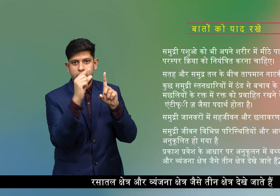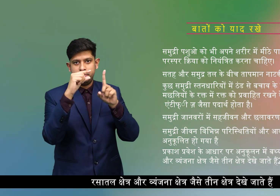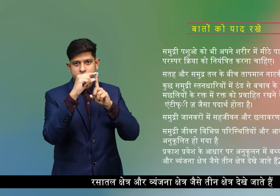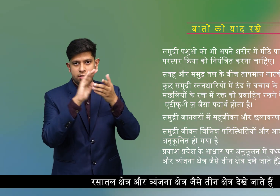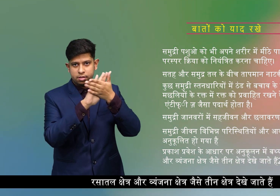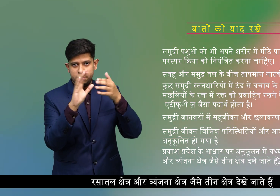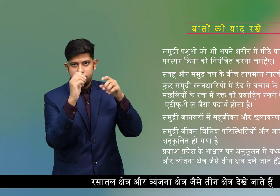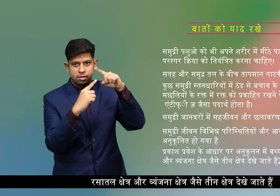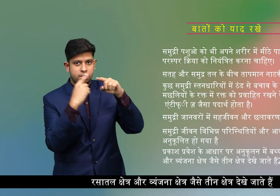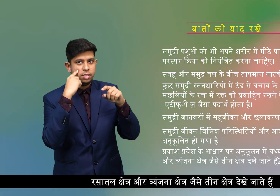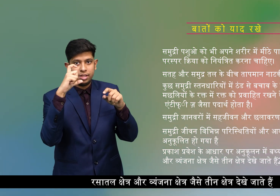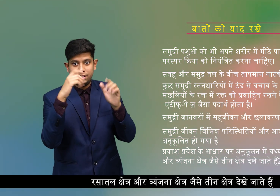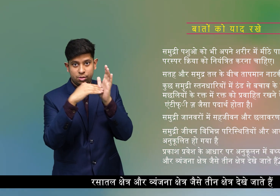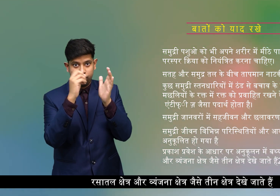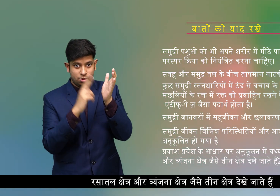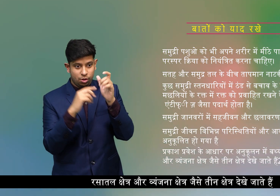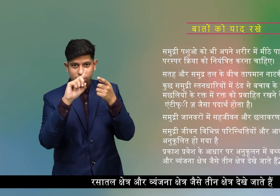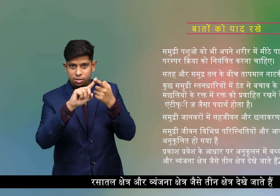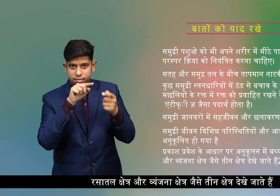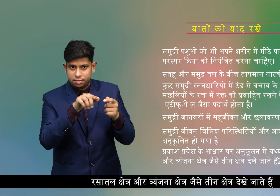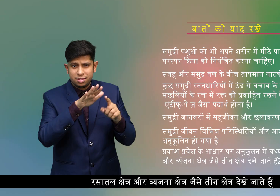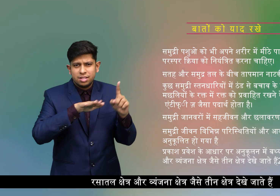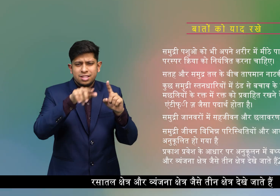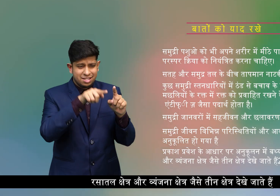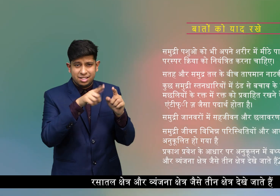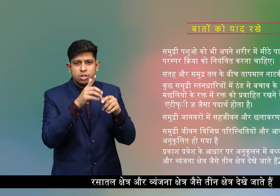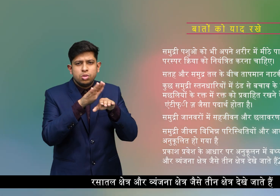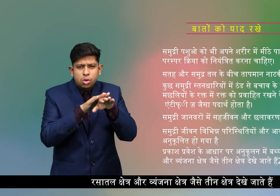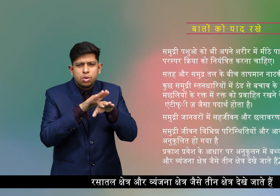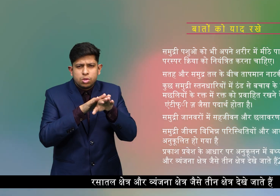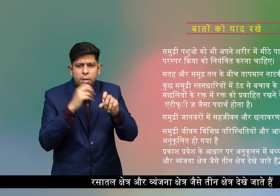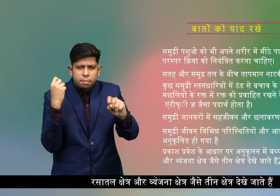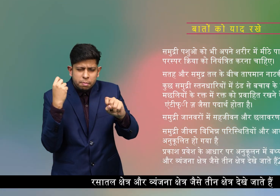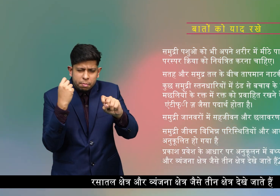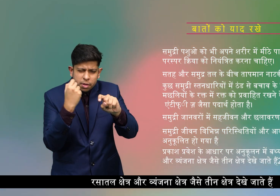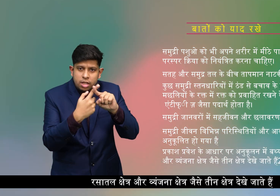रसातल क्षेत्र और व्यंजना क्षेत्र जैसे 3 क्षेत्र देखे जाते हैं।